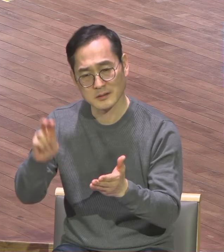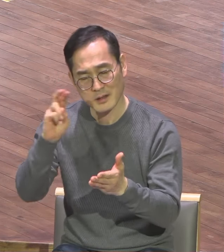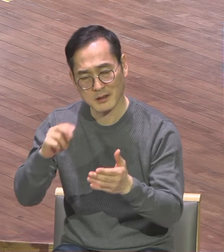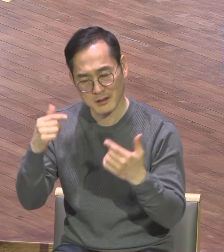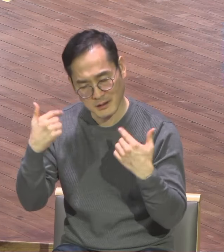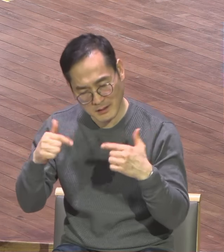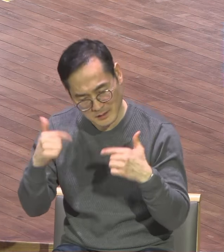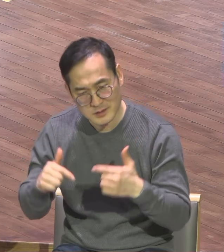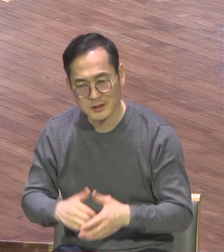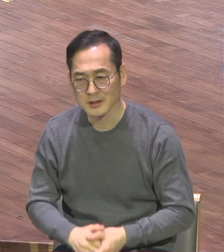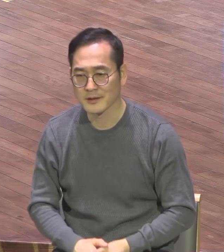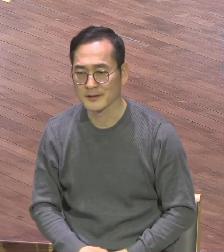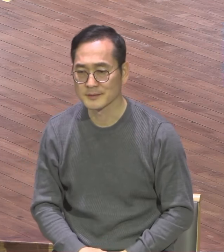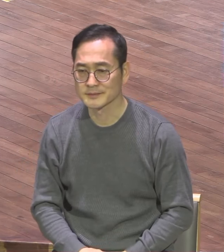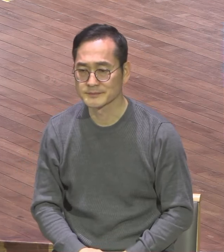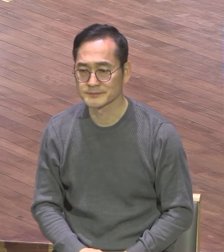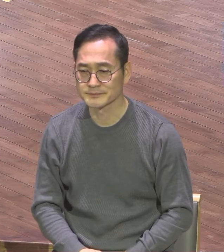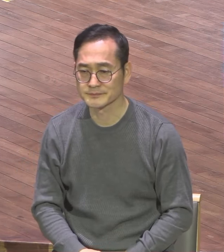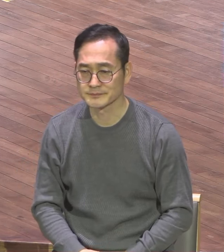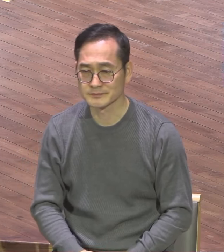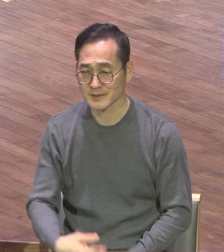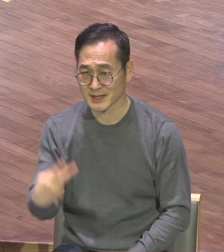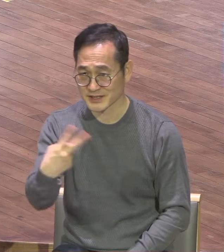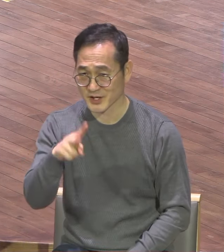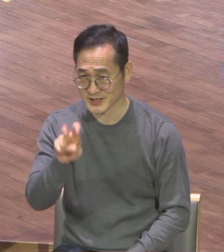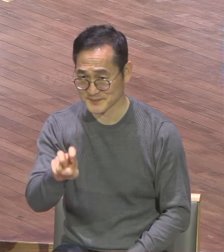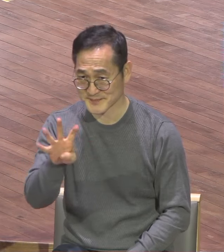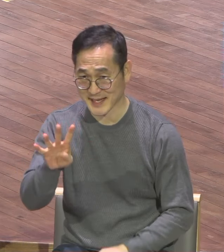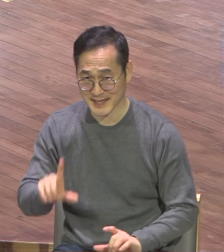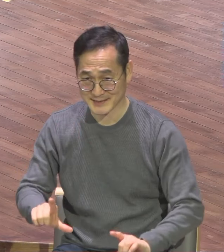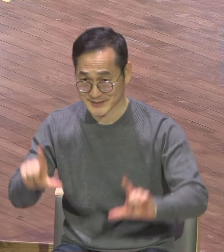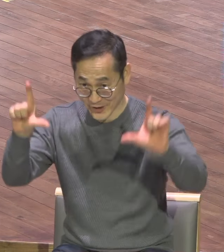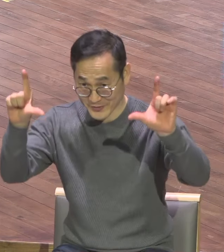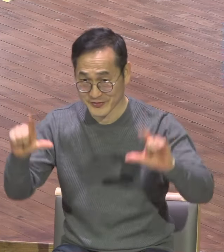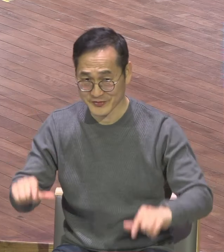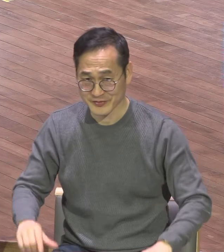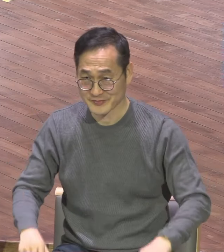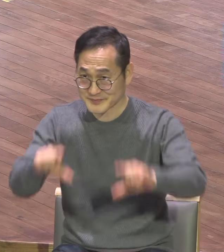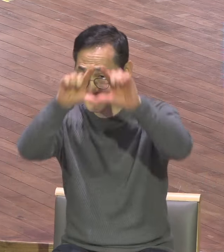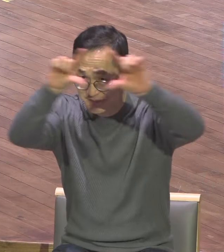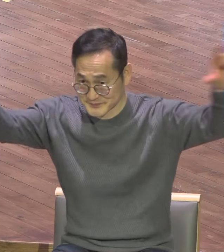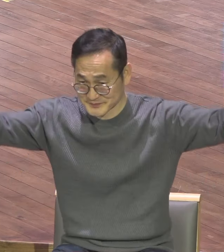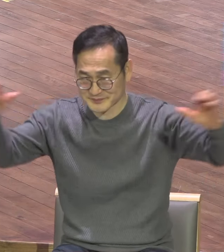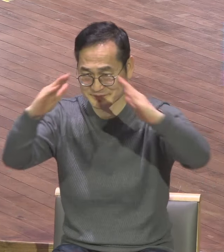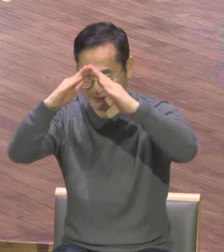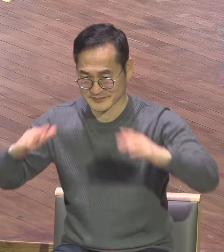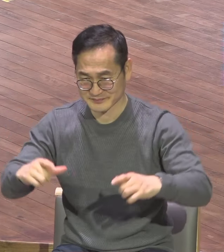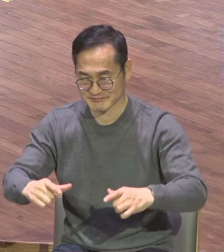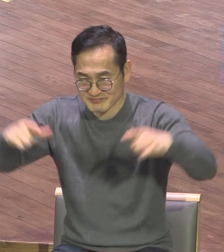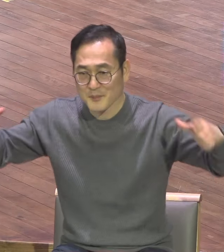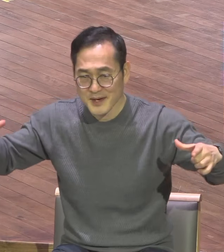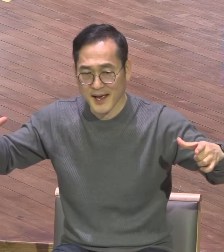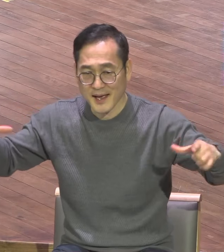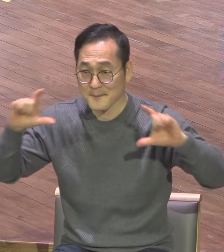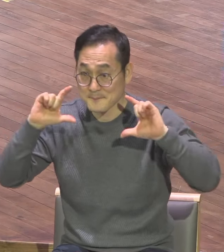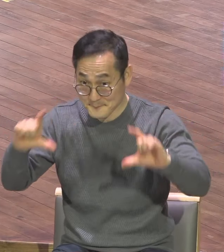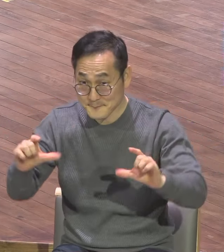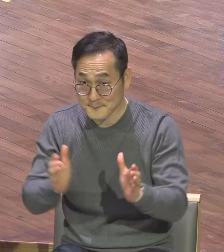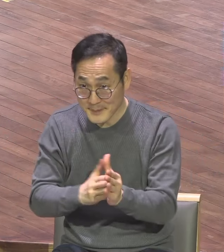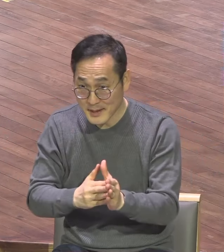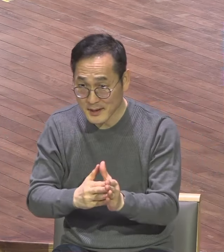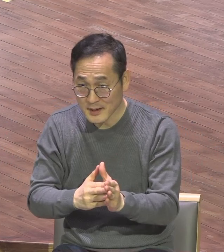자, 성도 여러분, 2024년 하나님께서 너 장막을 넓히라 라고 하는 이 성취될 언약을 주었습니다. 이